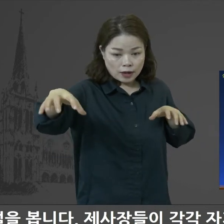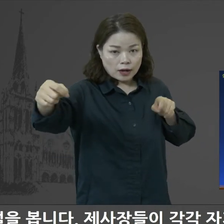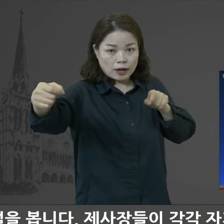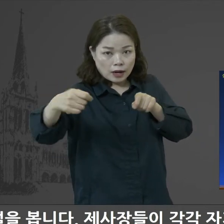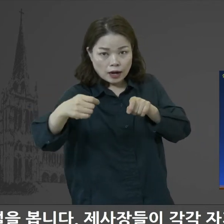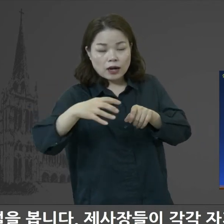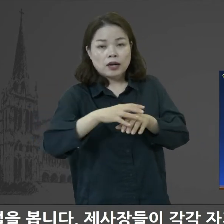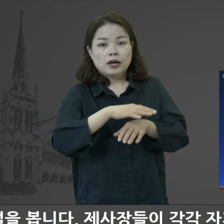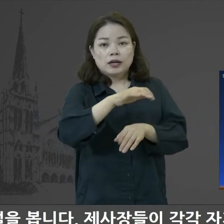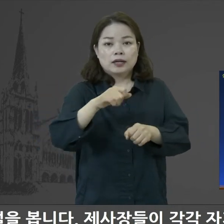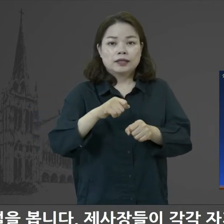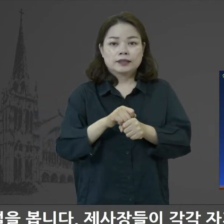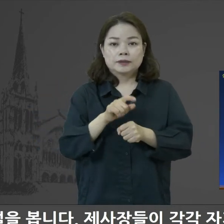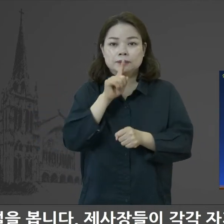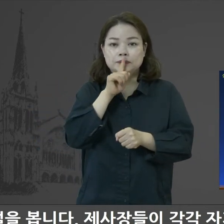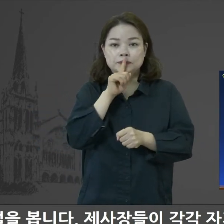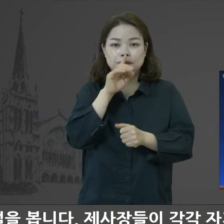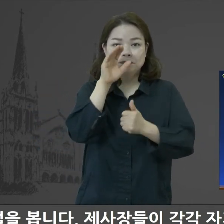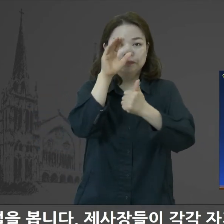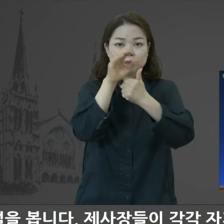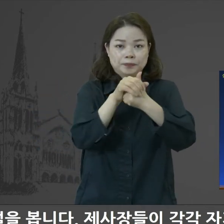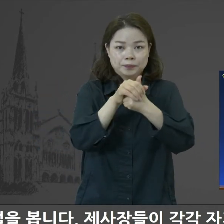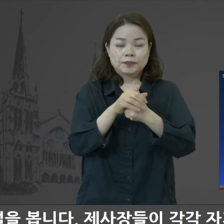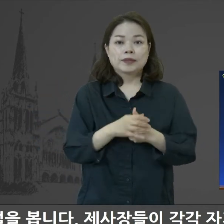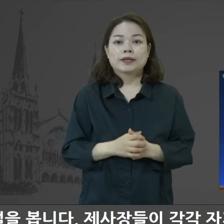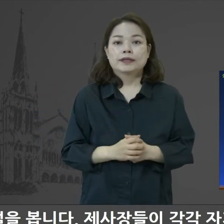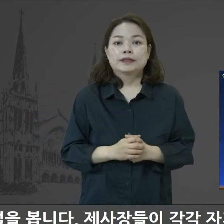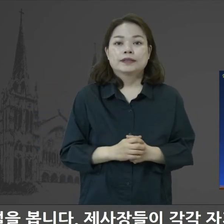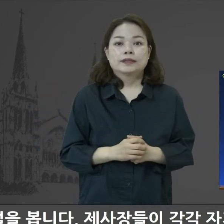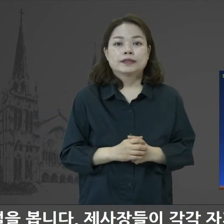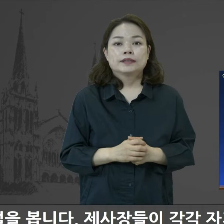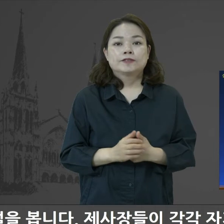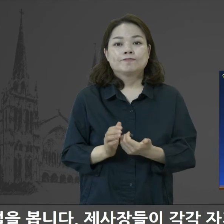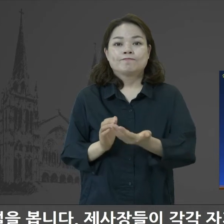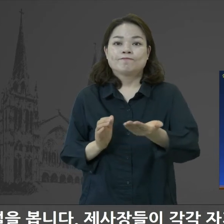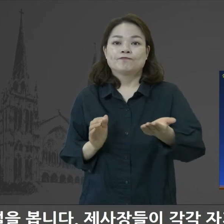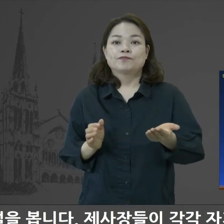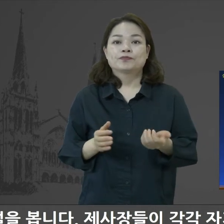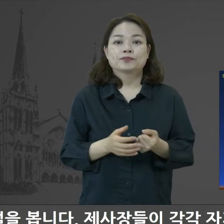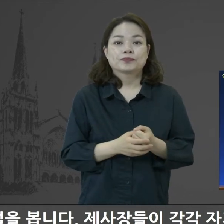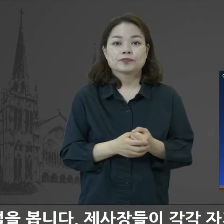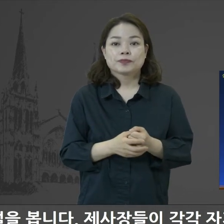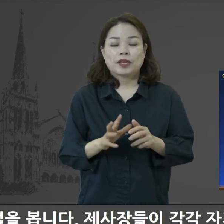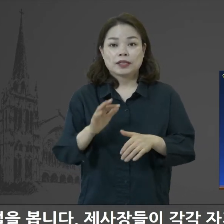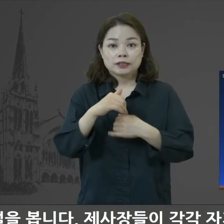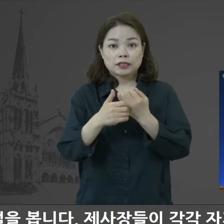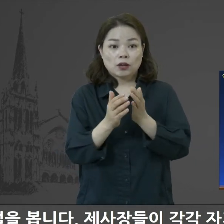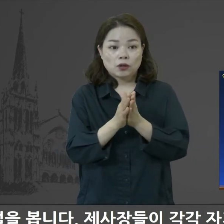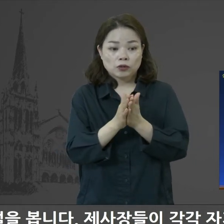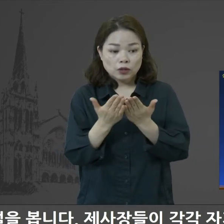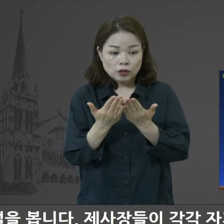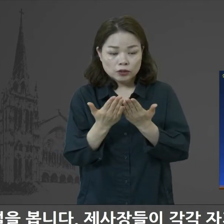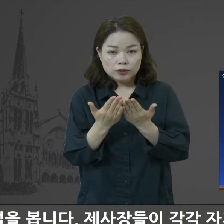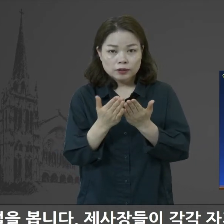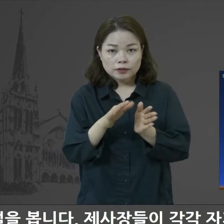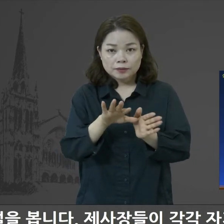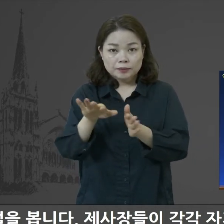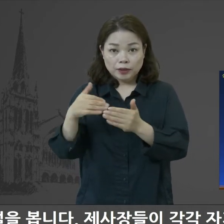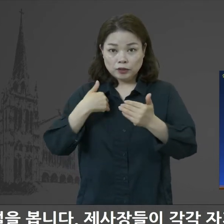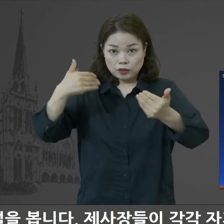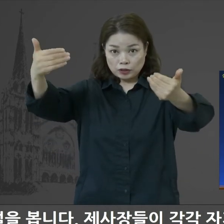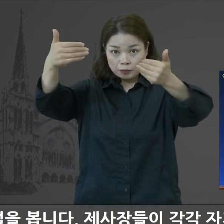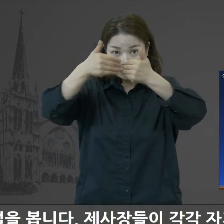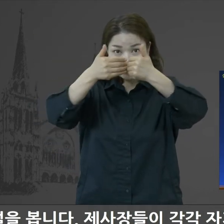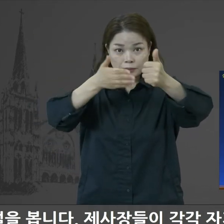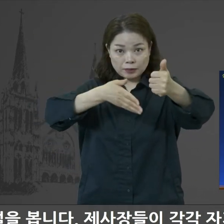부분을 중수하였다라고 기록되어져 있습니다. 자, 여러분, 이제 성경에서 눈을 떼시고 저를 한번